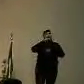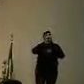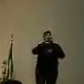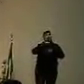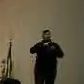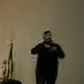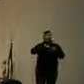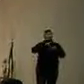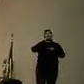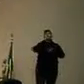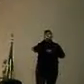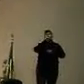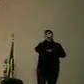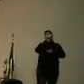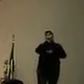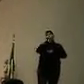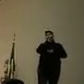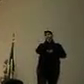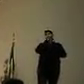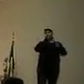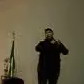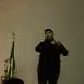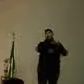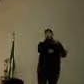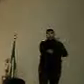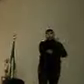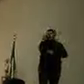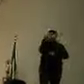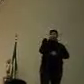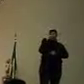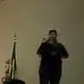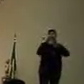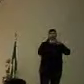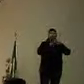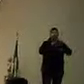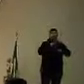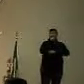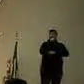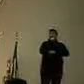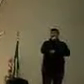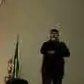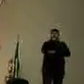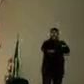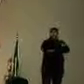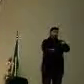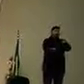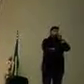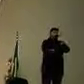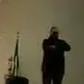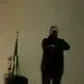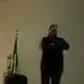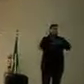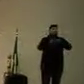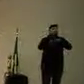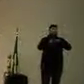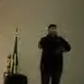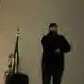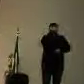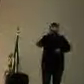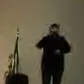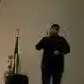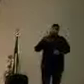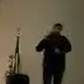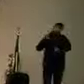Recanto, Santa Maria e Gama, a DADASA. Então, ao longo do dia, qualquer cidadão pode ir lá fazer